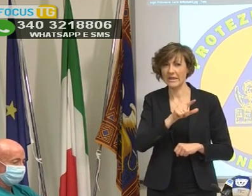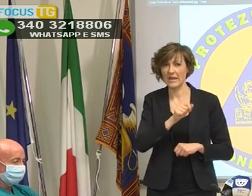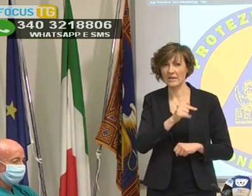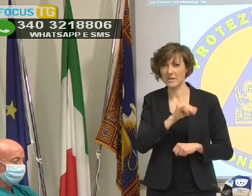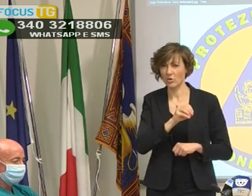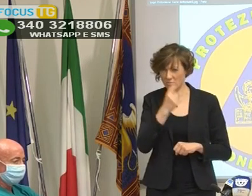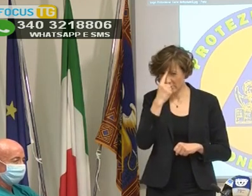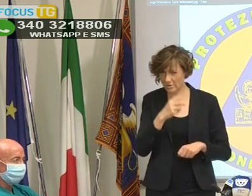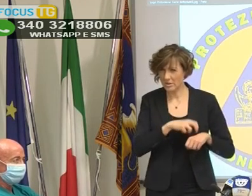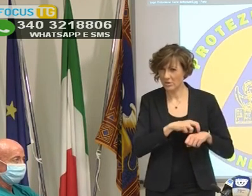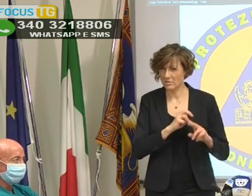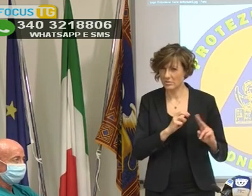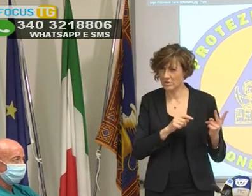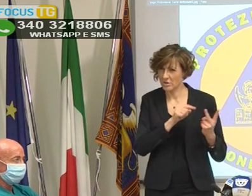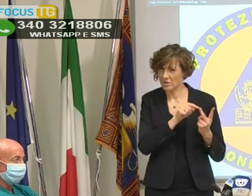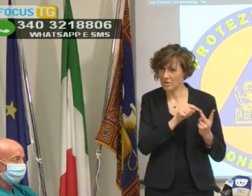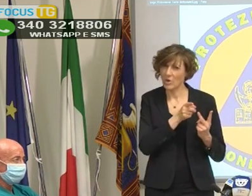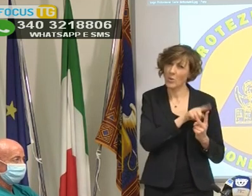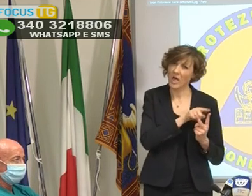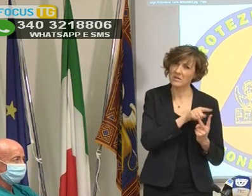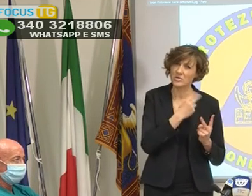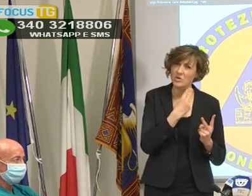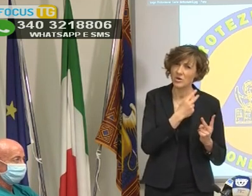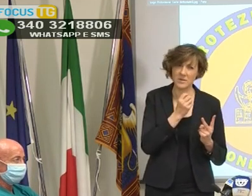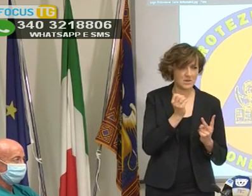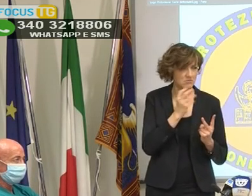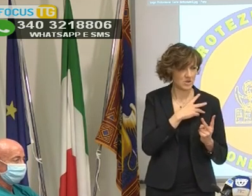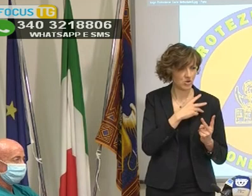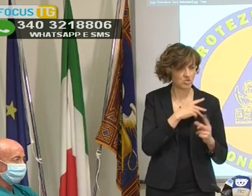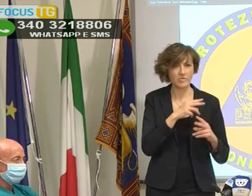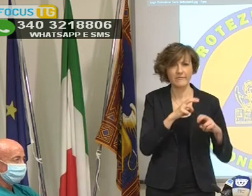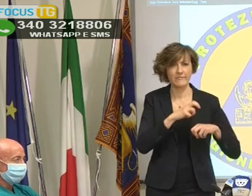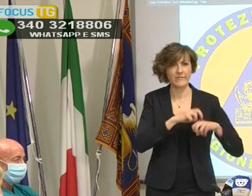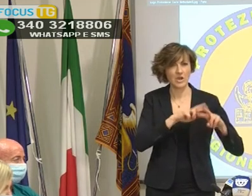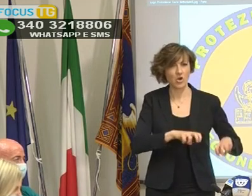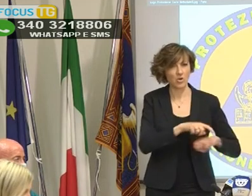dottoressa Ricci che il dottor, non mi ricordo più, il virologo, mi scuserà,